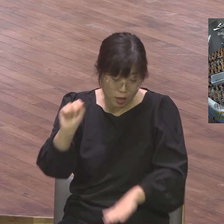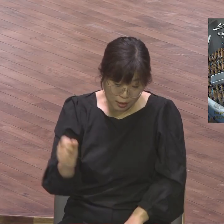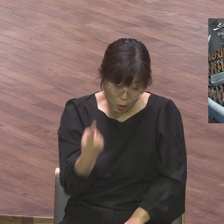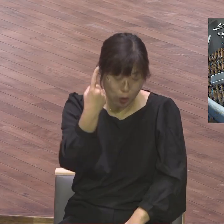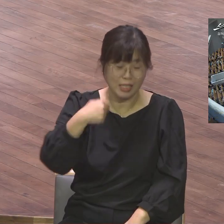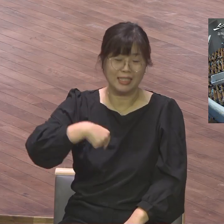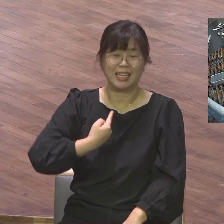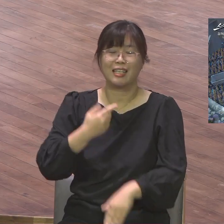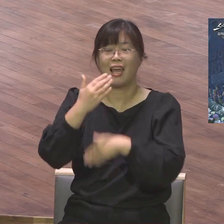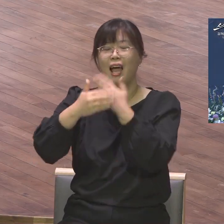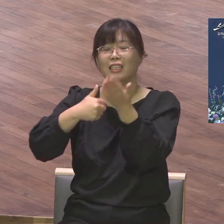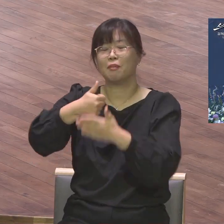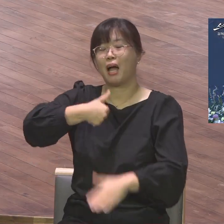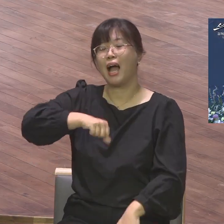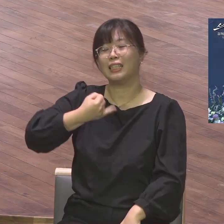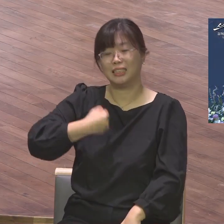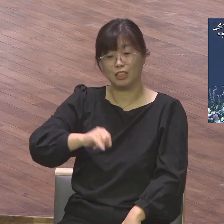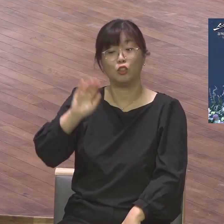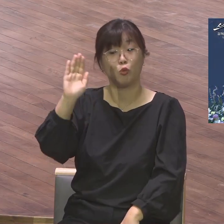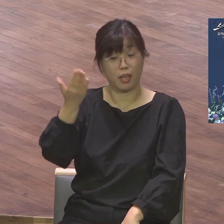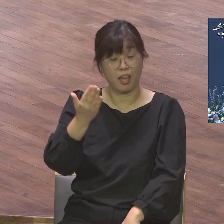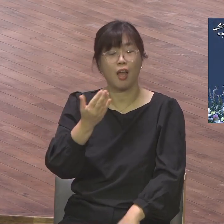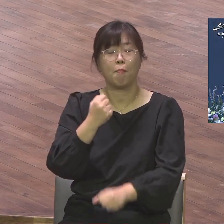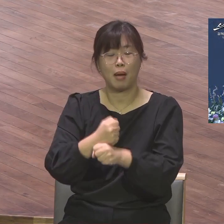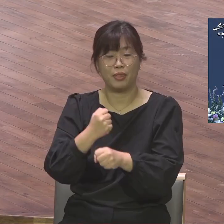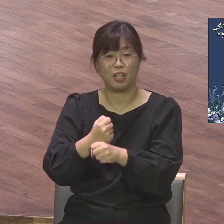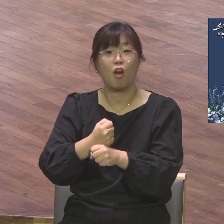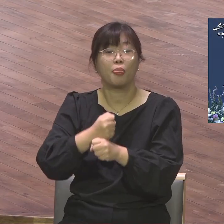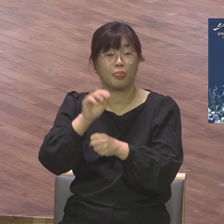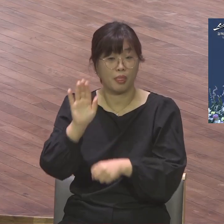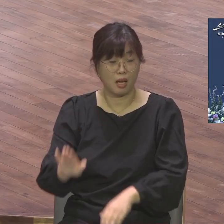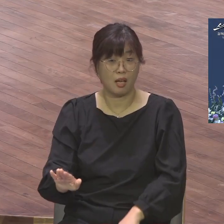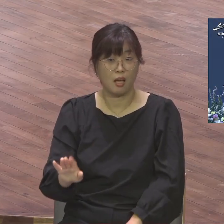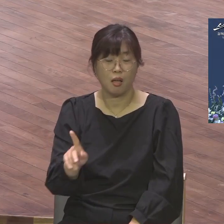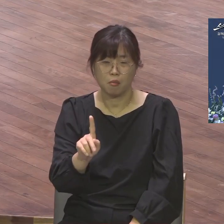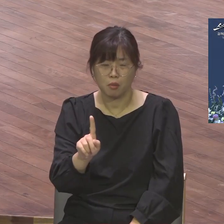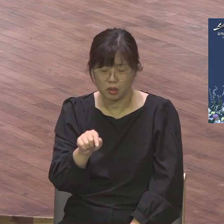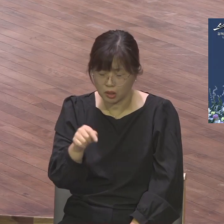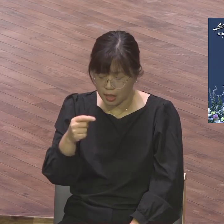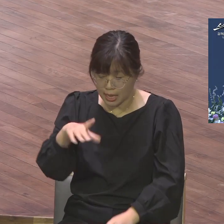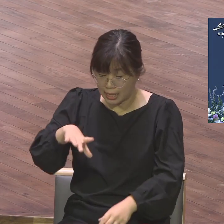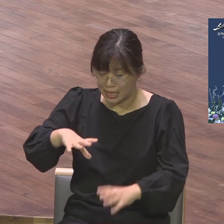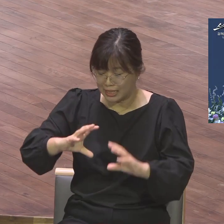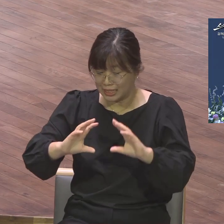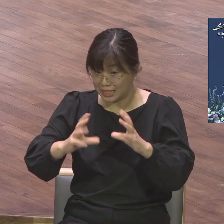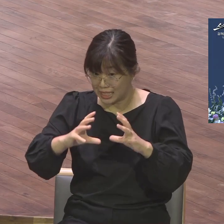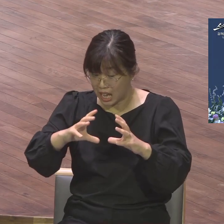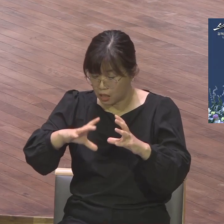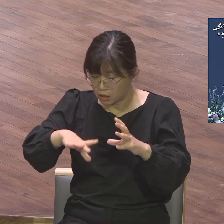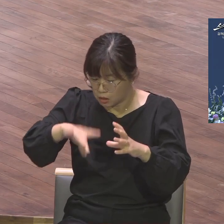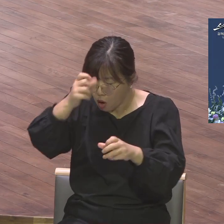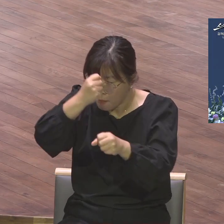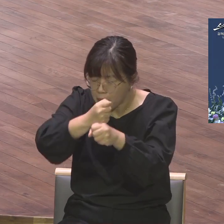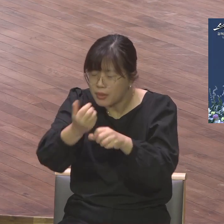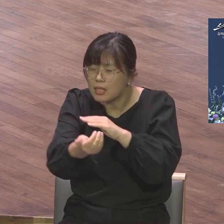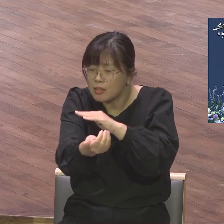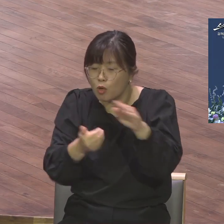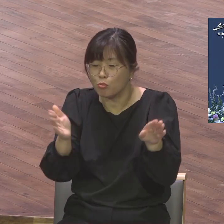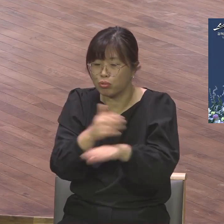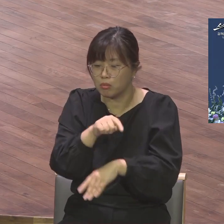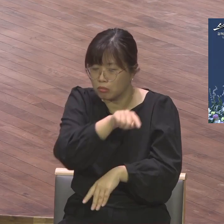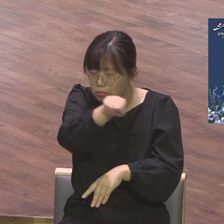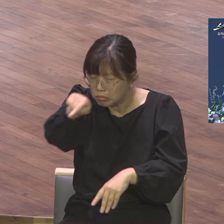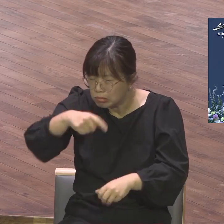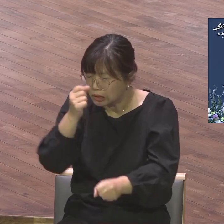자, 창세전에 그랬어. 예정하사 장세전에 예정하사 이미 우리를